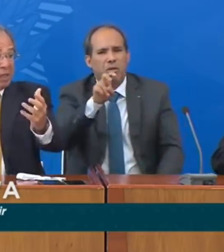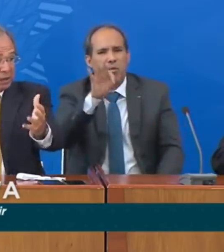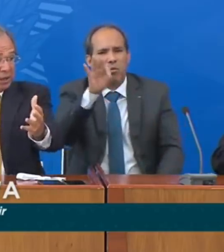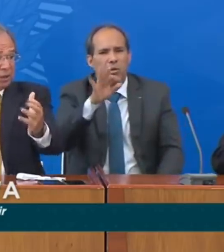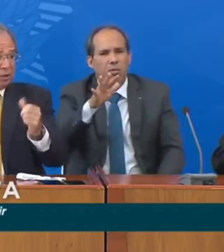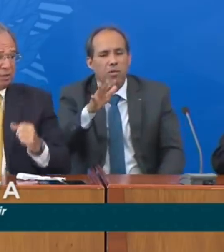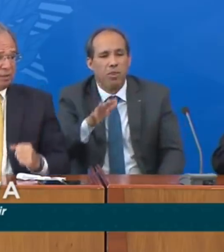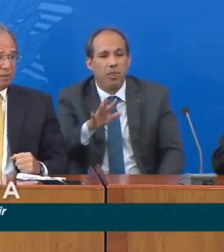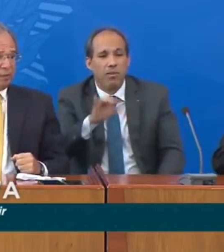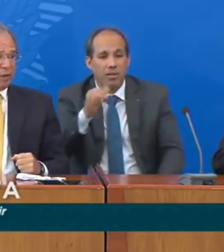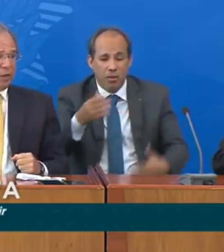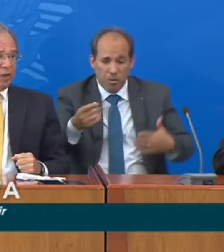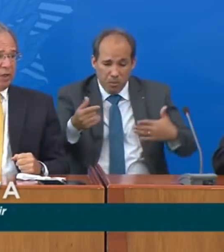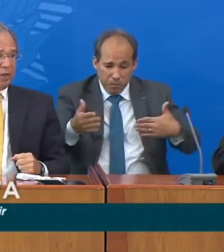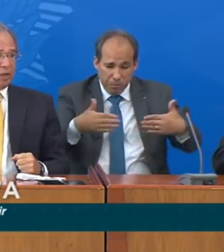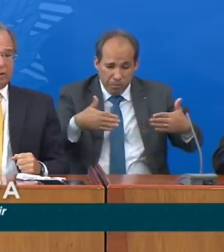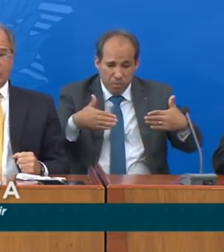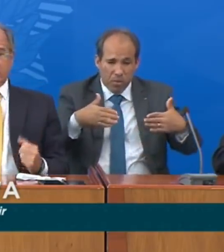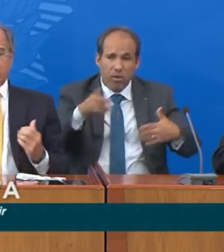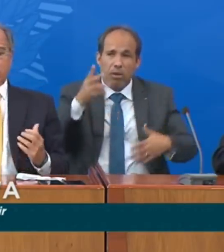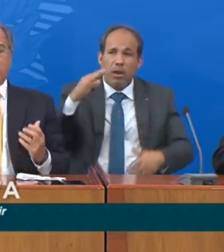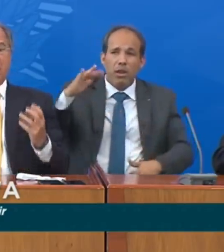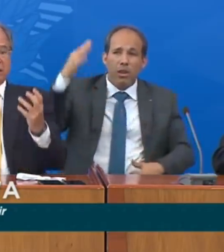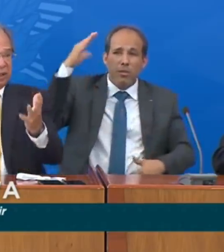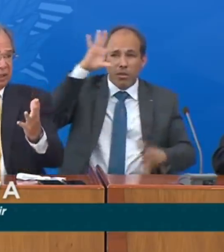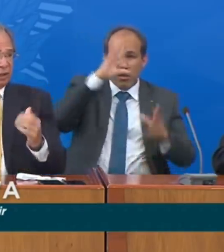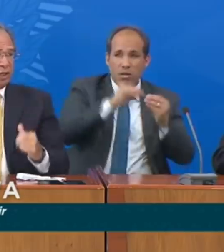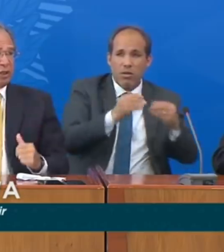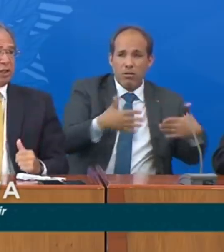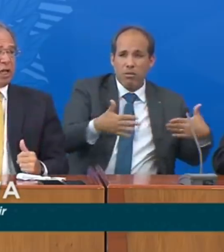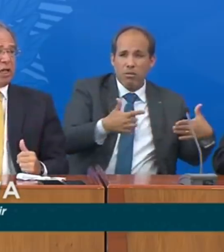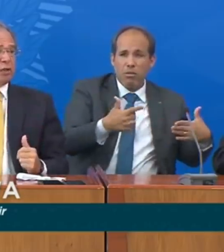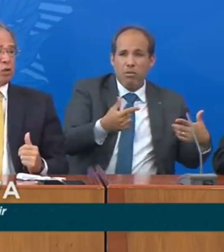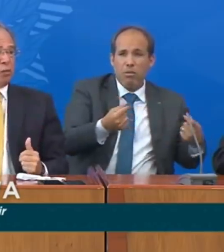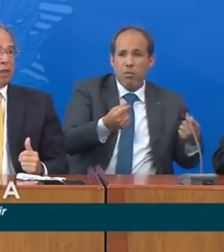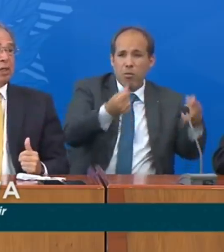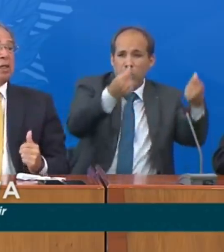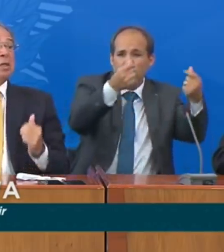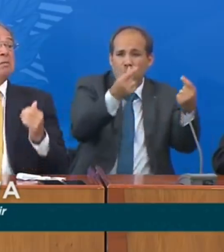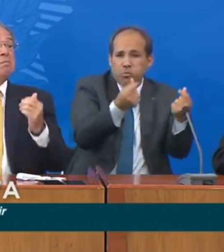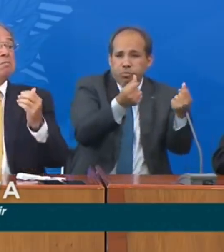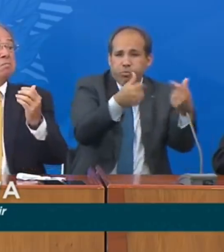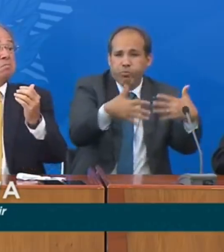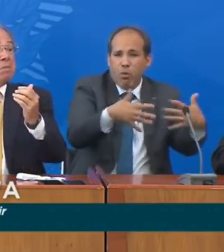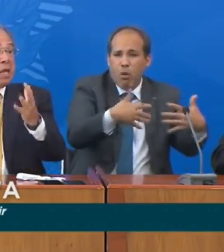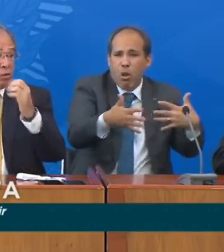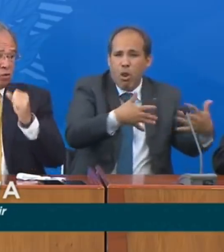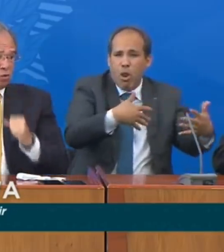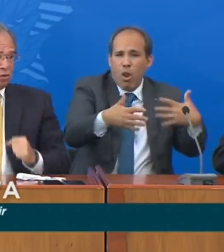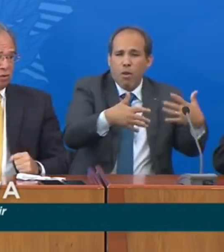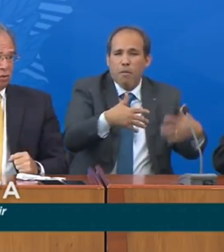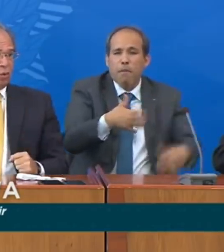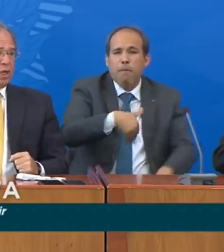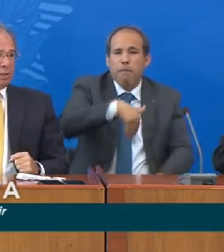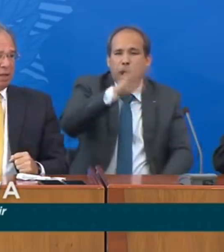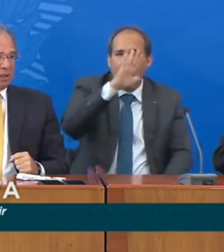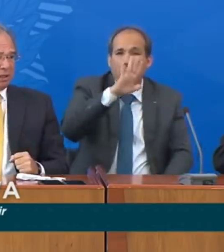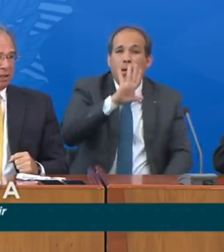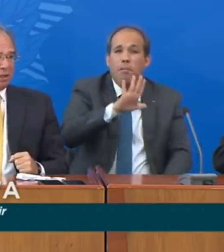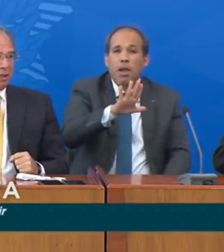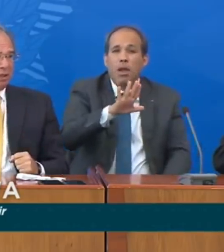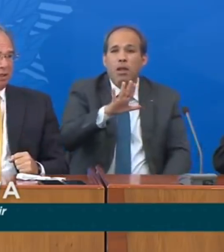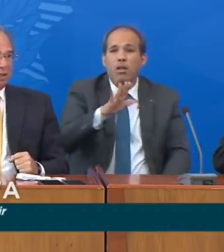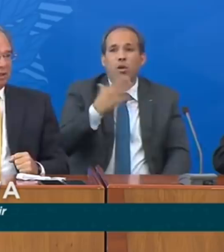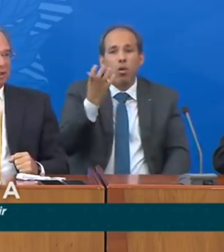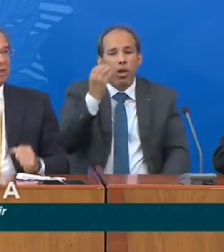subir bastante. Então, em vez dela subir bastante, a gente quer que ela suba menos do que esse